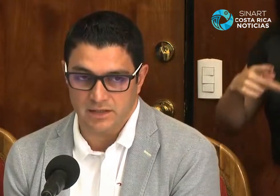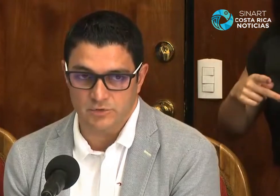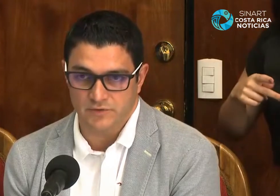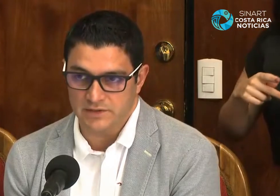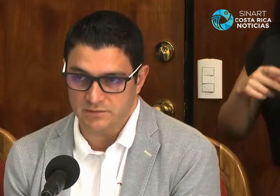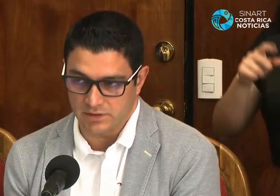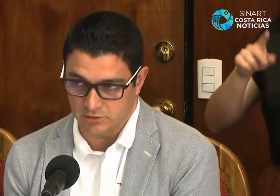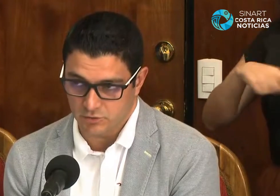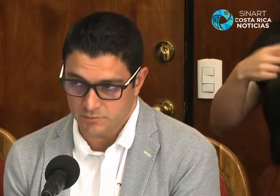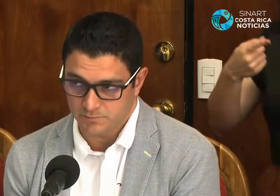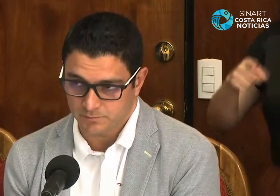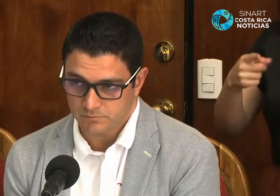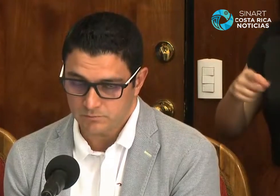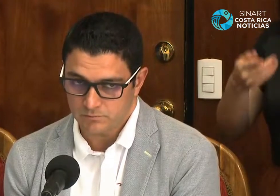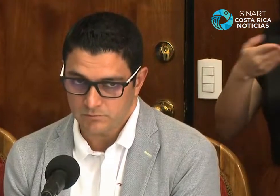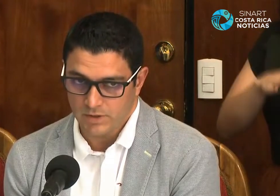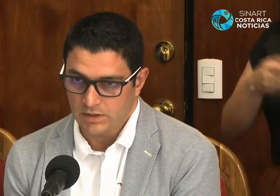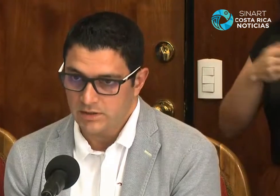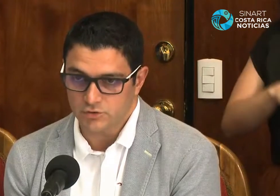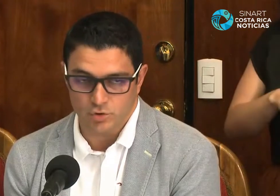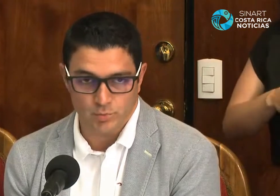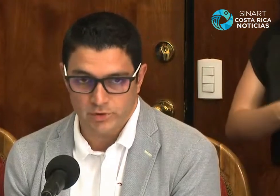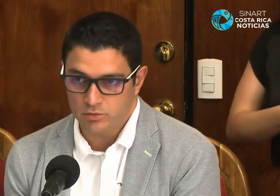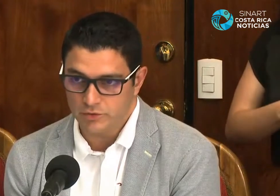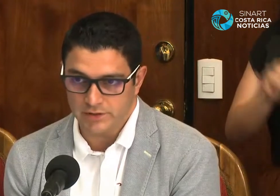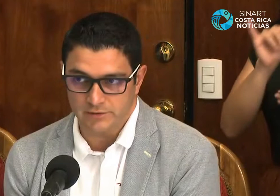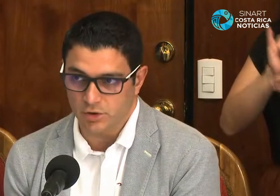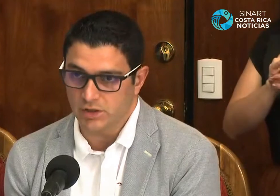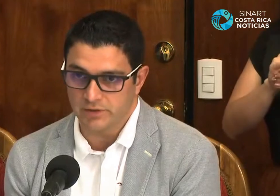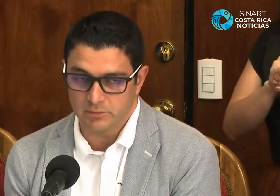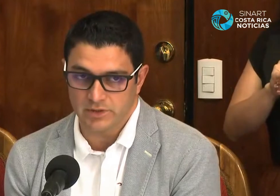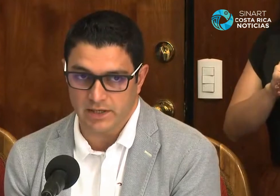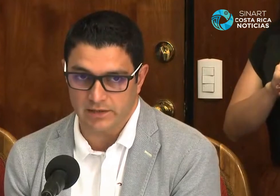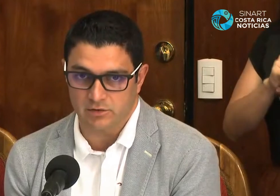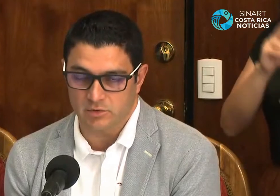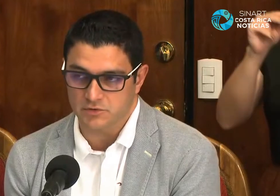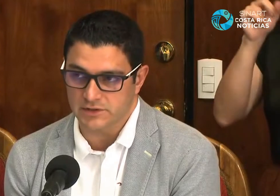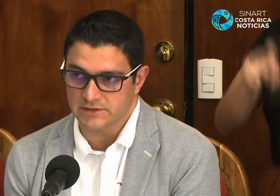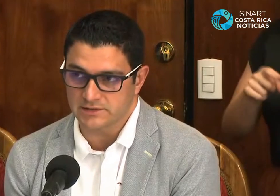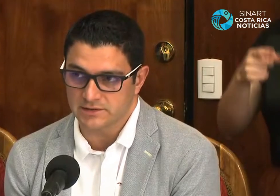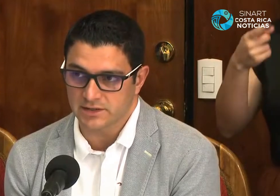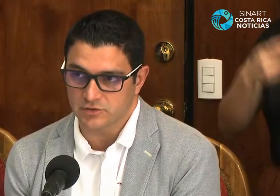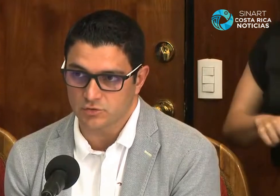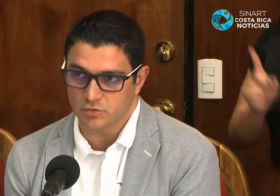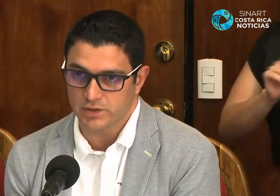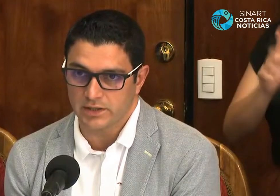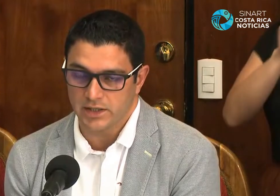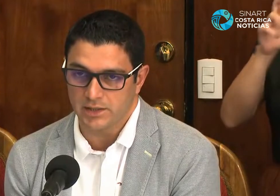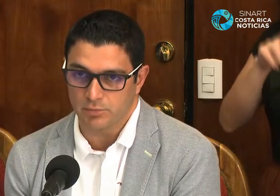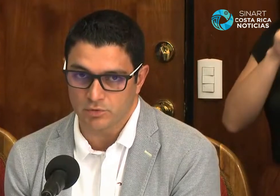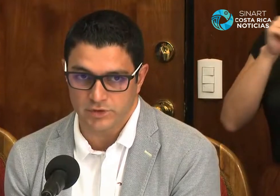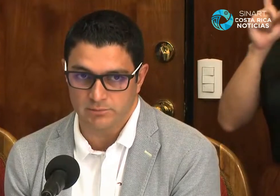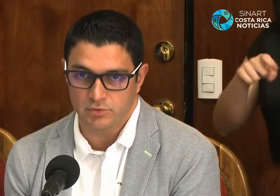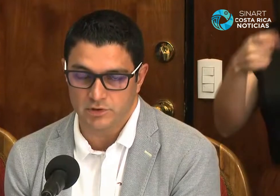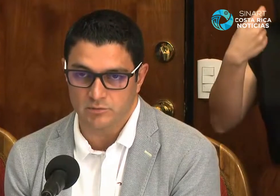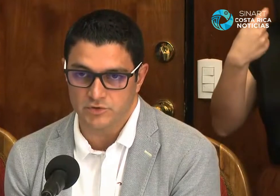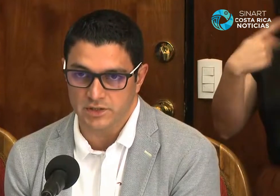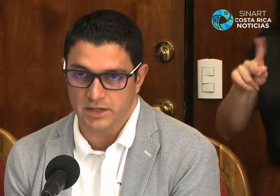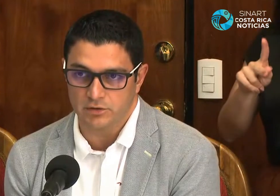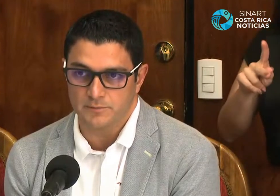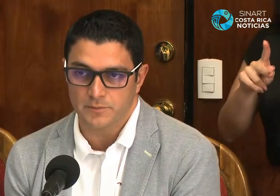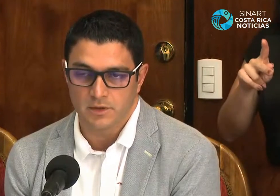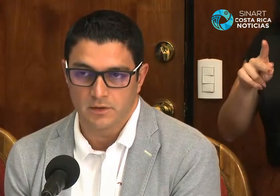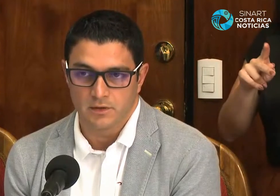lamentablemente, tendremos fallecimientos. Y eso no puede ocurrir. No debemos dejar como costarricenses que eso ocurra en poco tiempo, ya lo